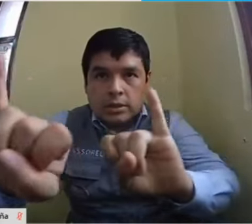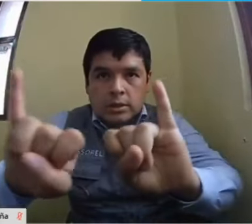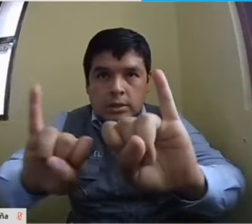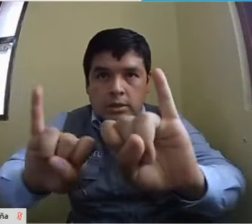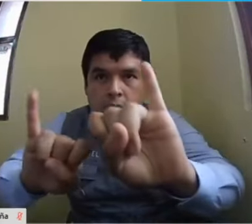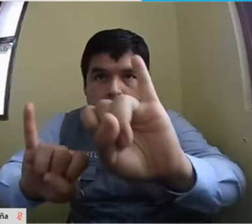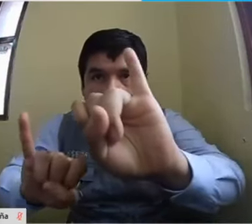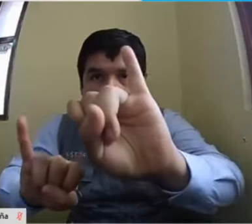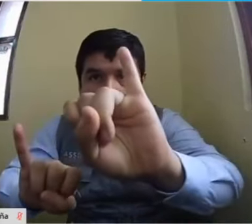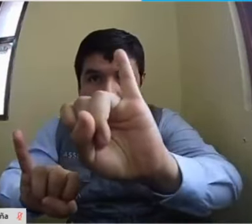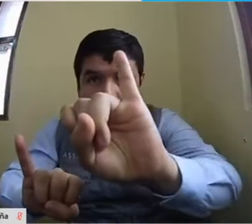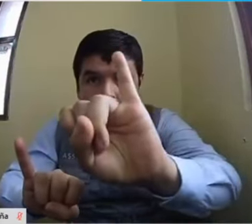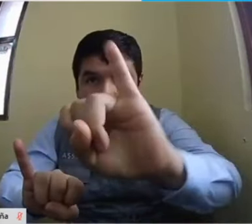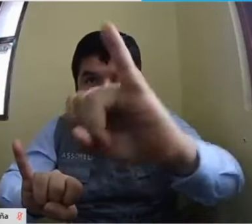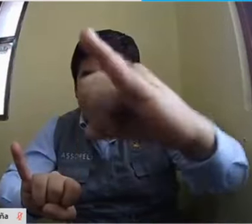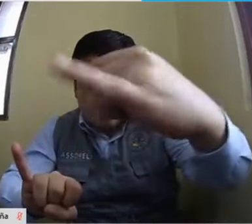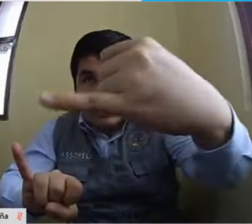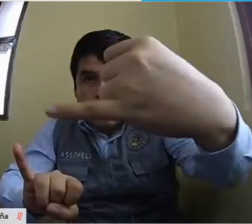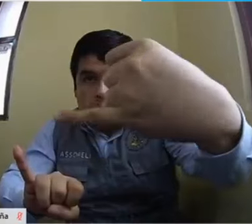los meñiques